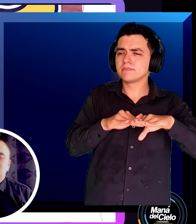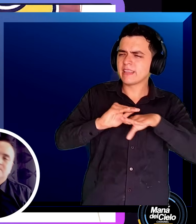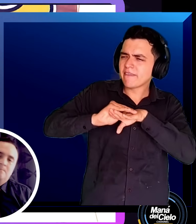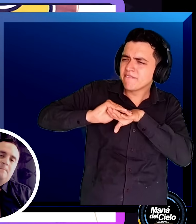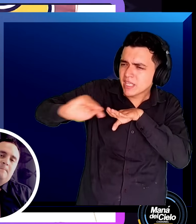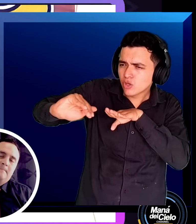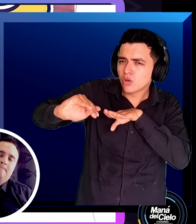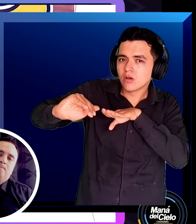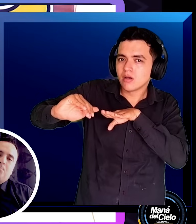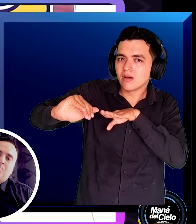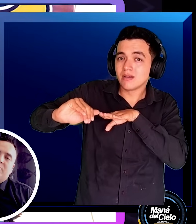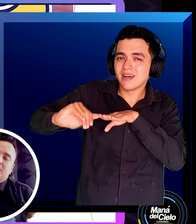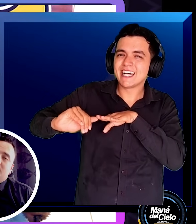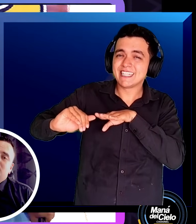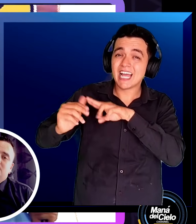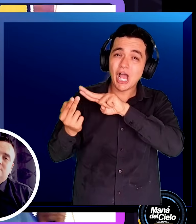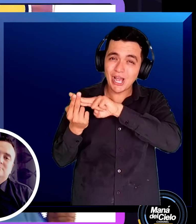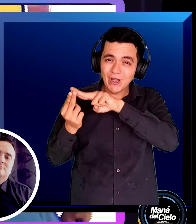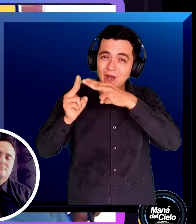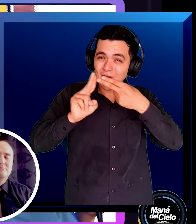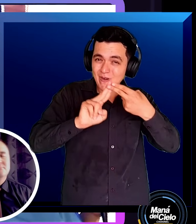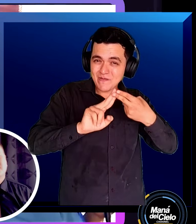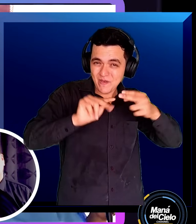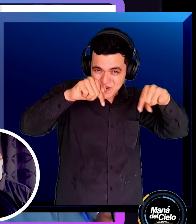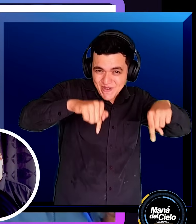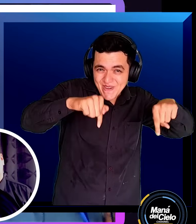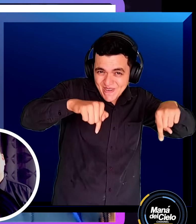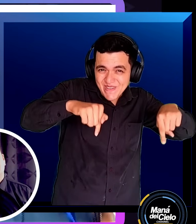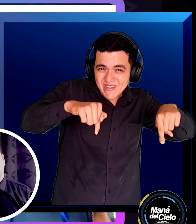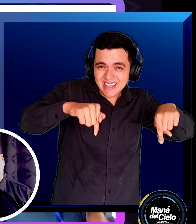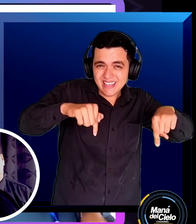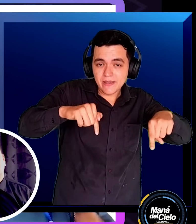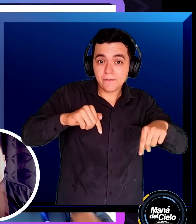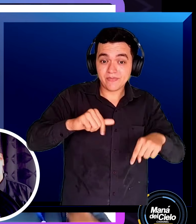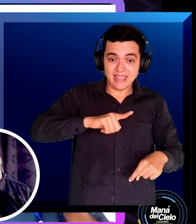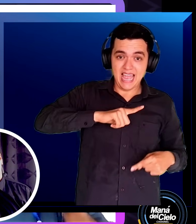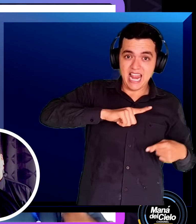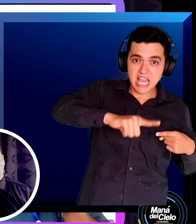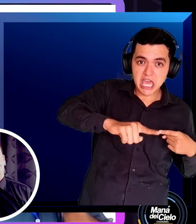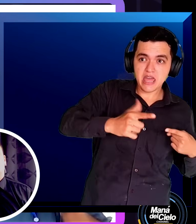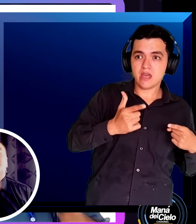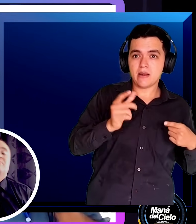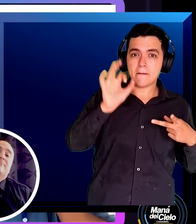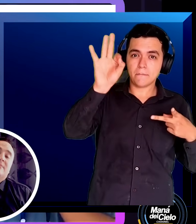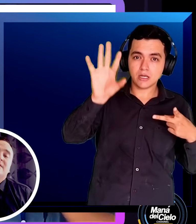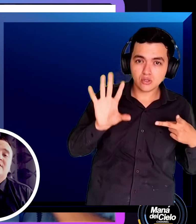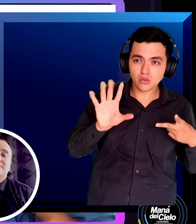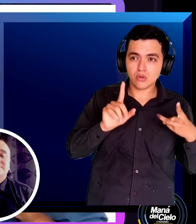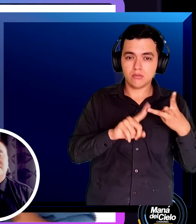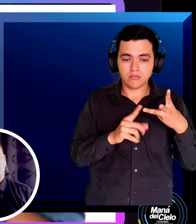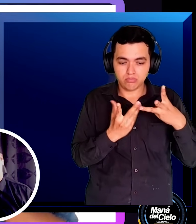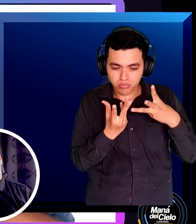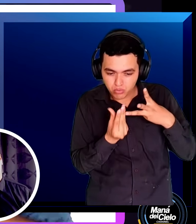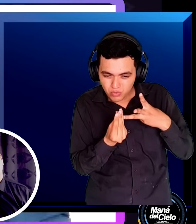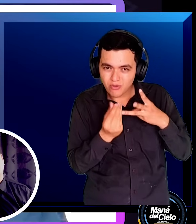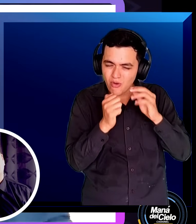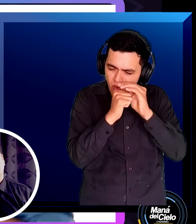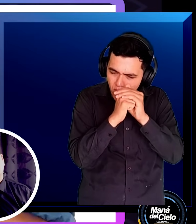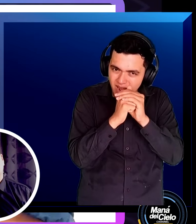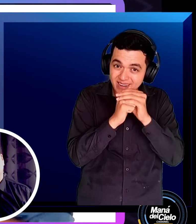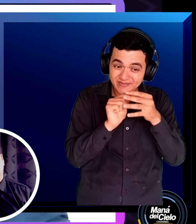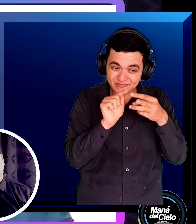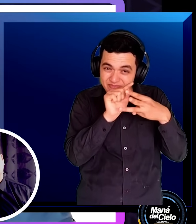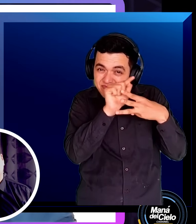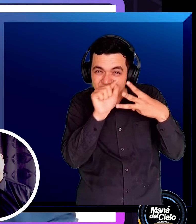días. Porque, hermanos de mi alma, déjeme decirle en esta hora que si el tiempo que